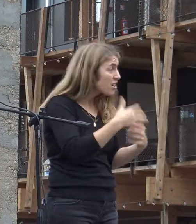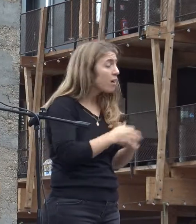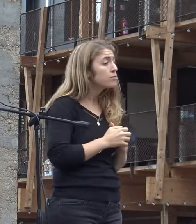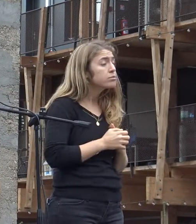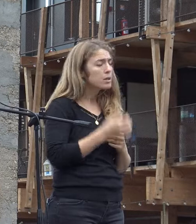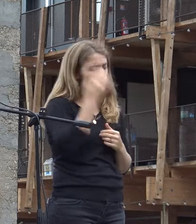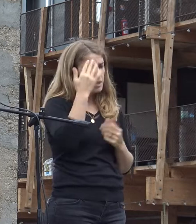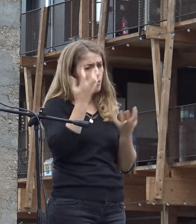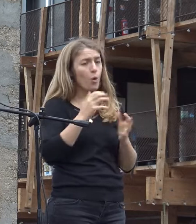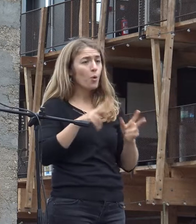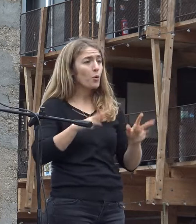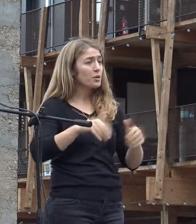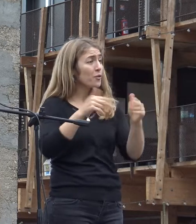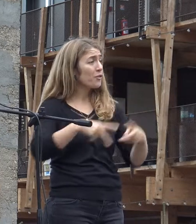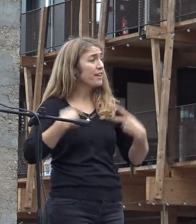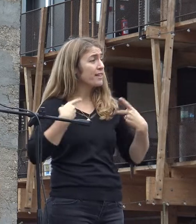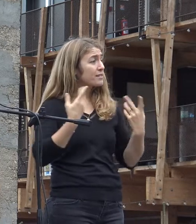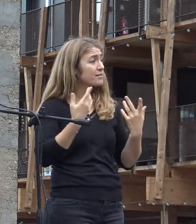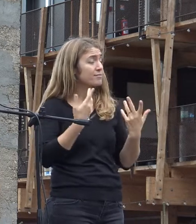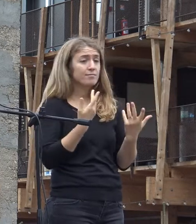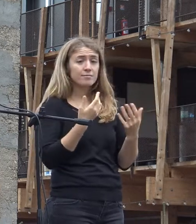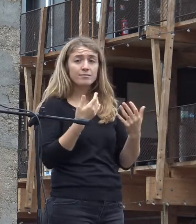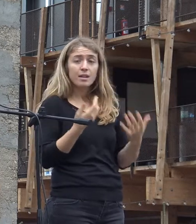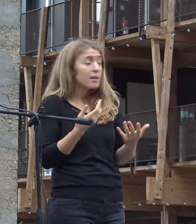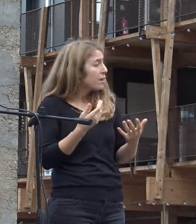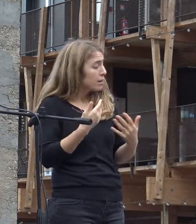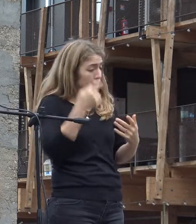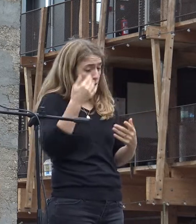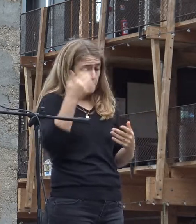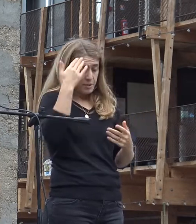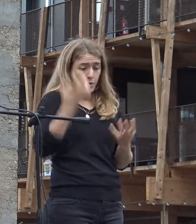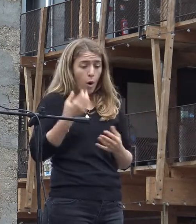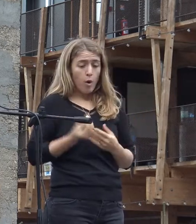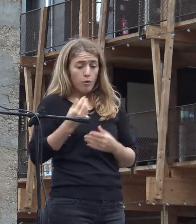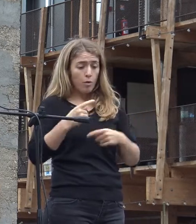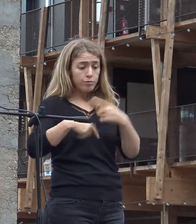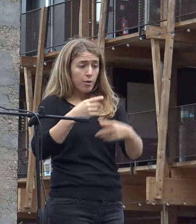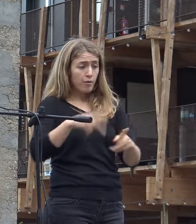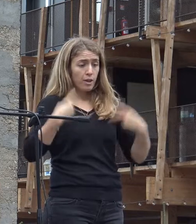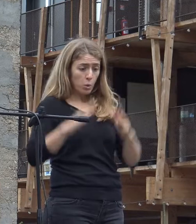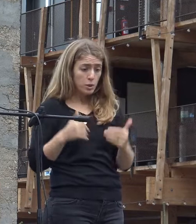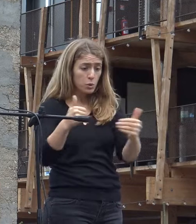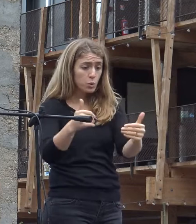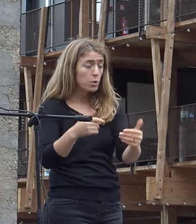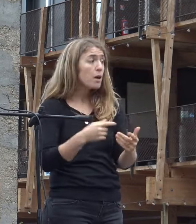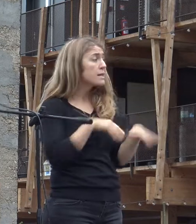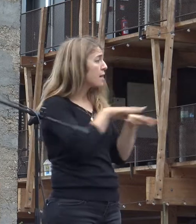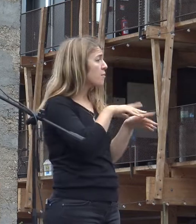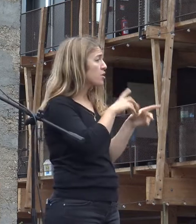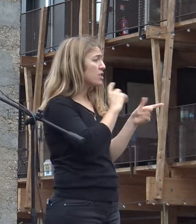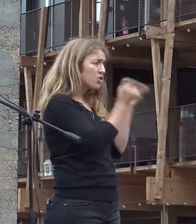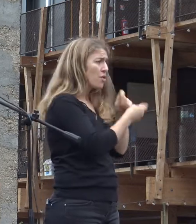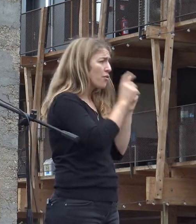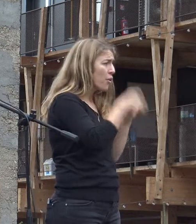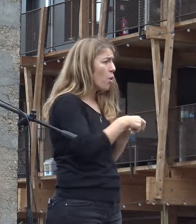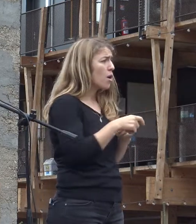Si nous voulons continuer à exister, si nous voulons pouvoir offrir un futur à nos enfants, il faut changer le système,